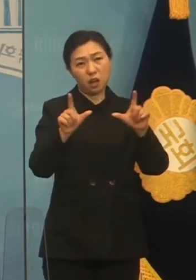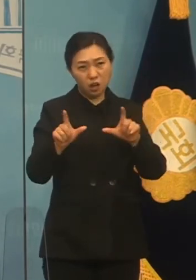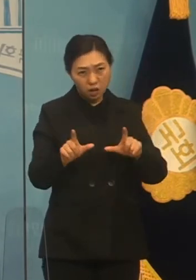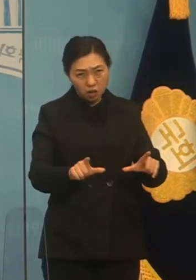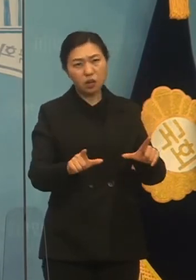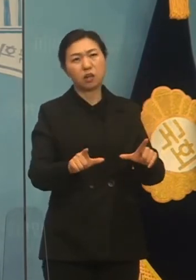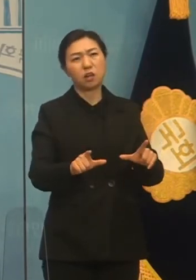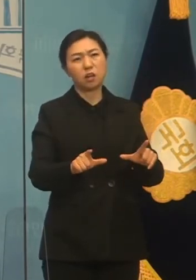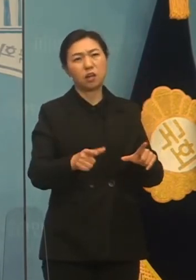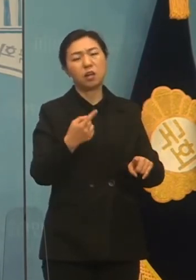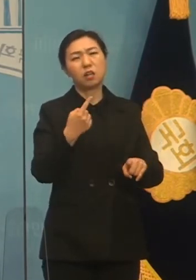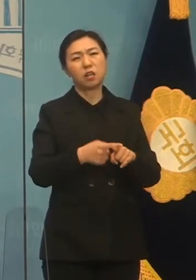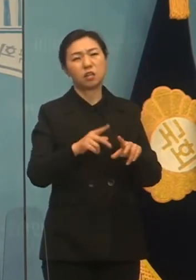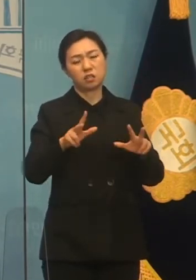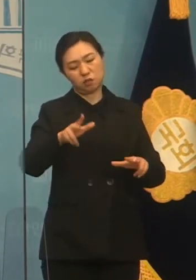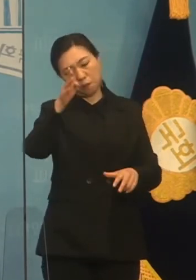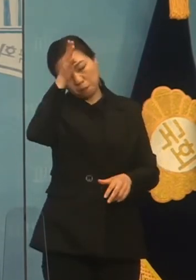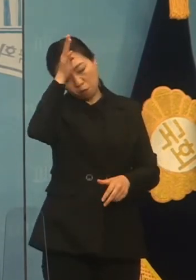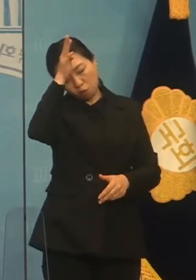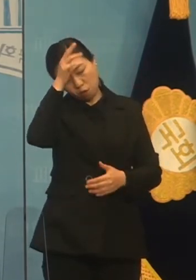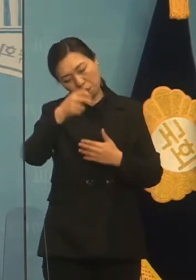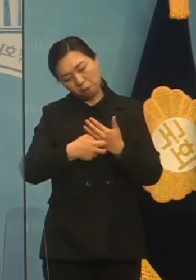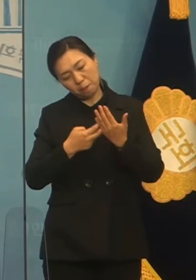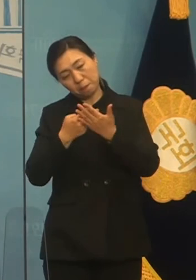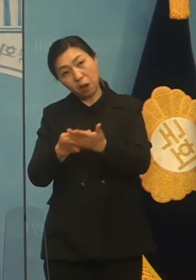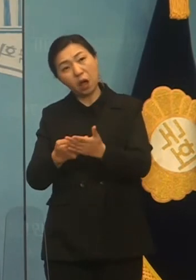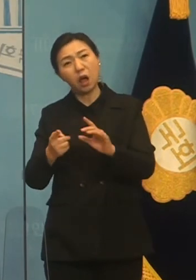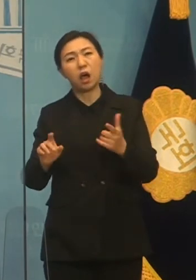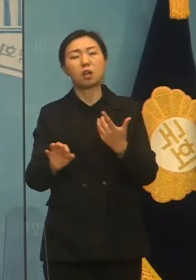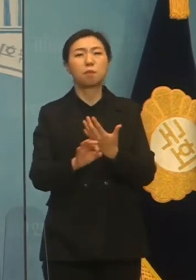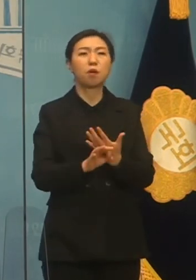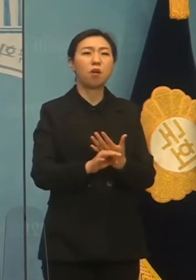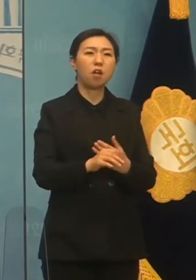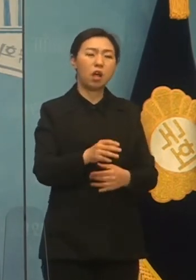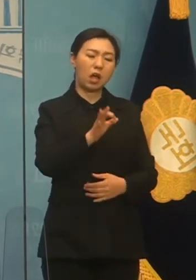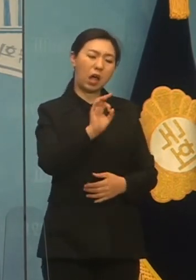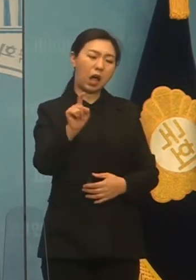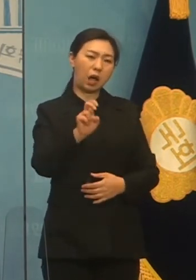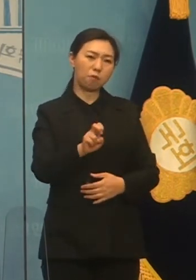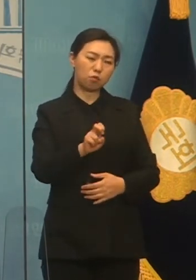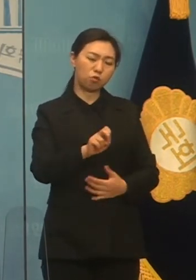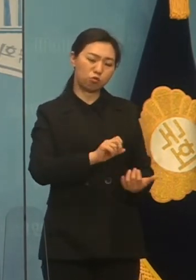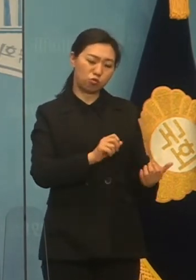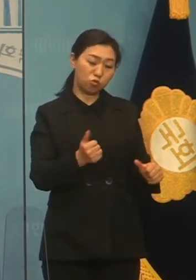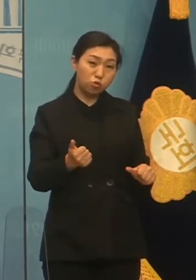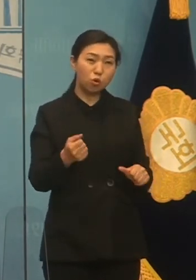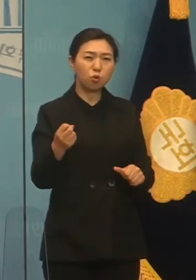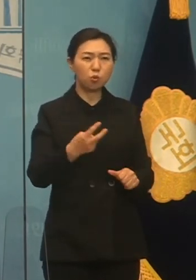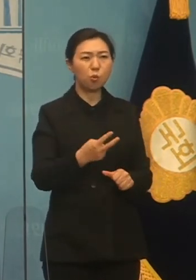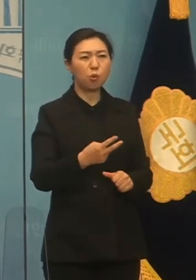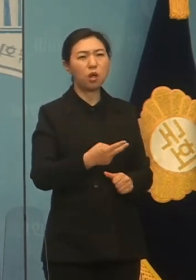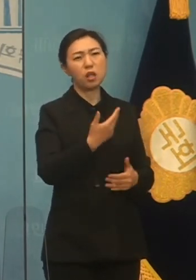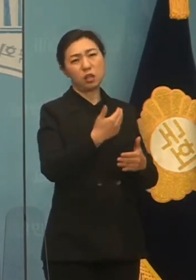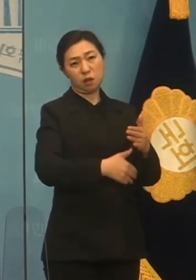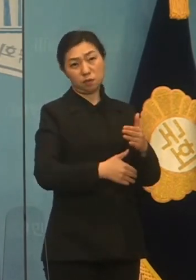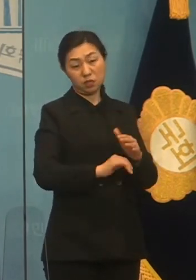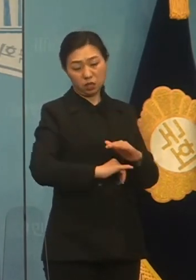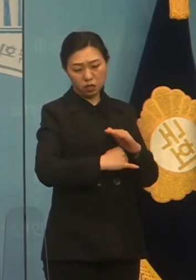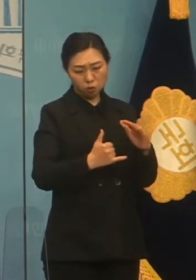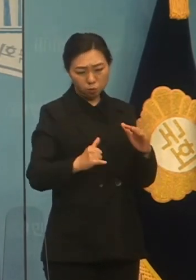누워 계시거나 암으로 이미 돌아가셨고 남은 가족들은 생계마저